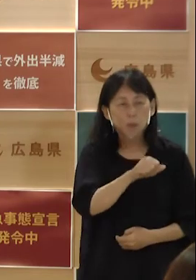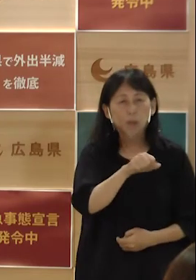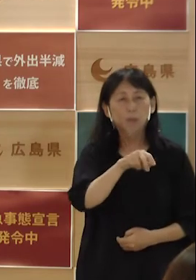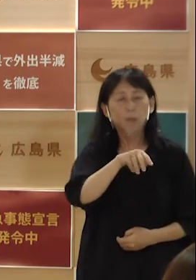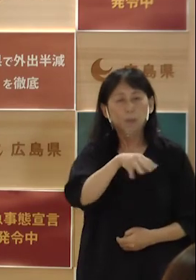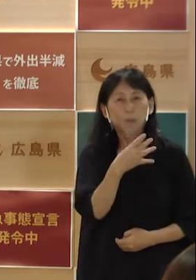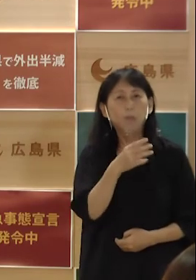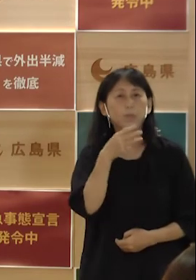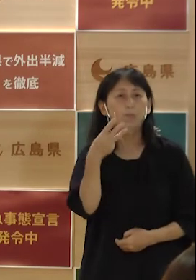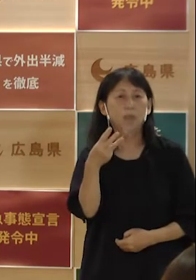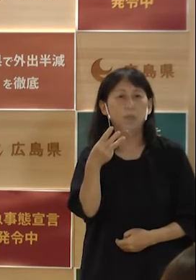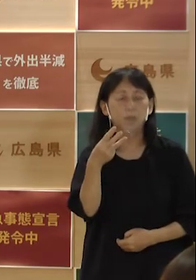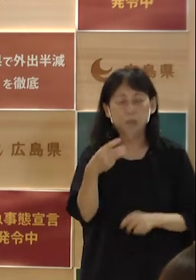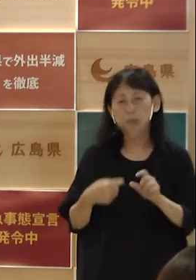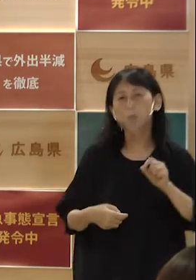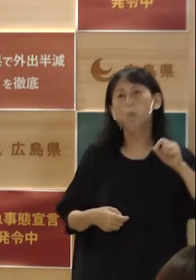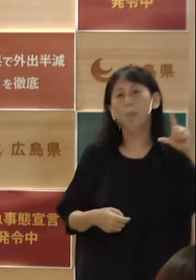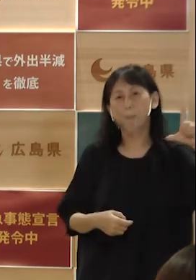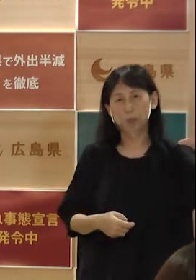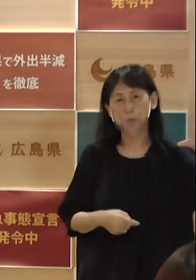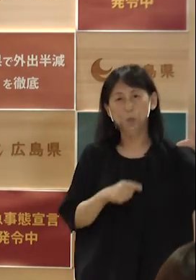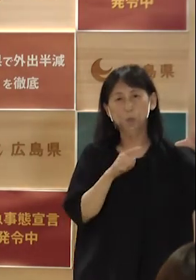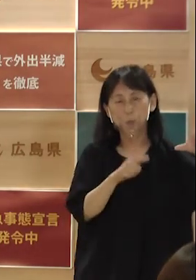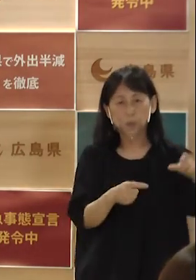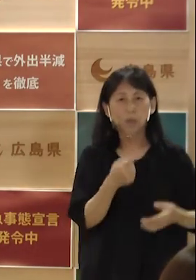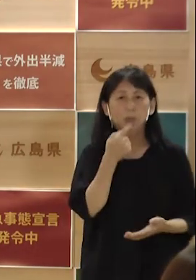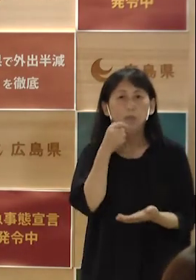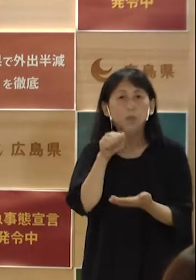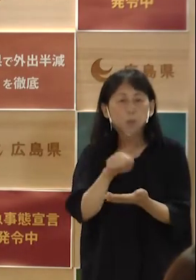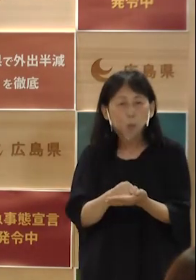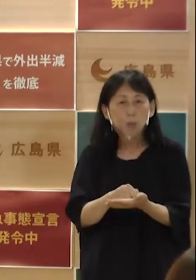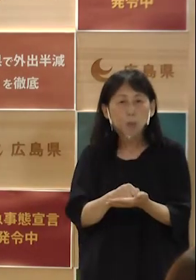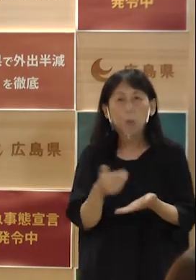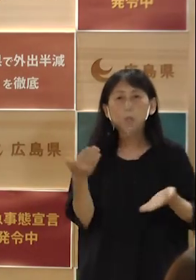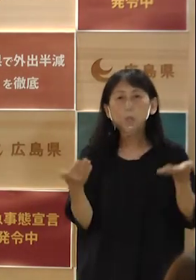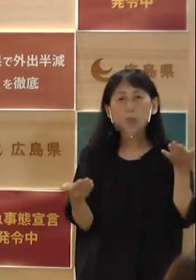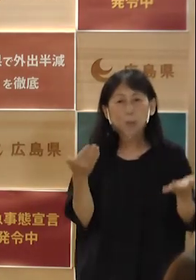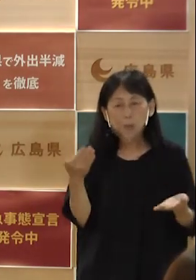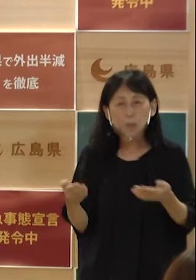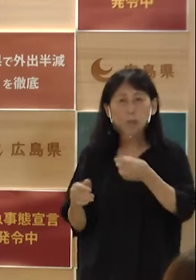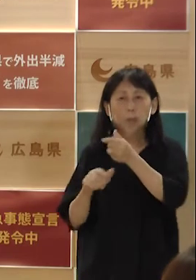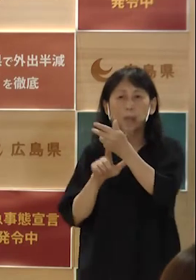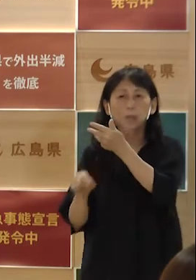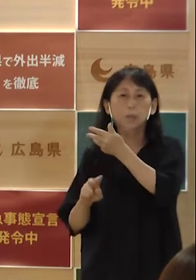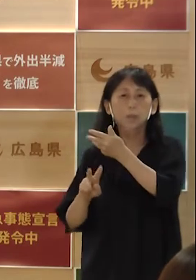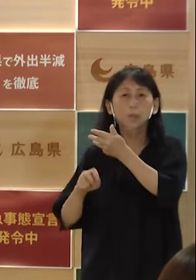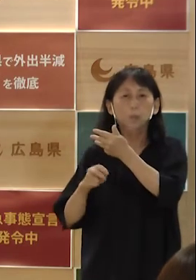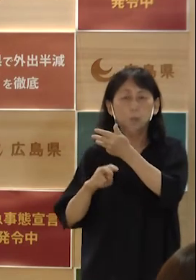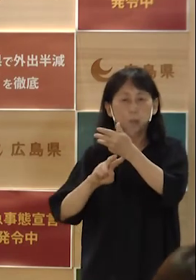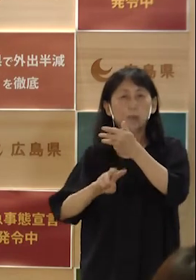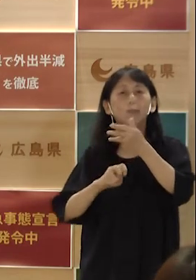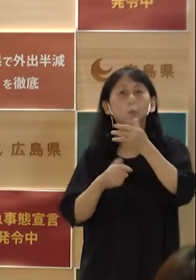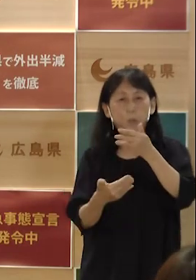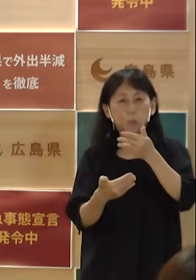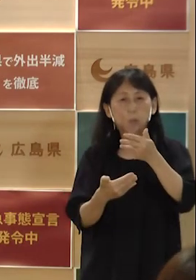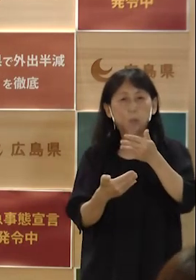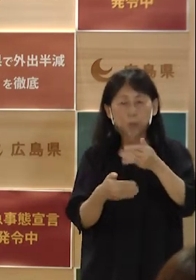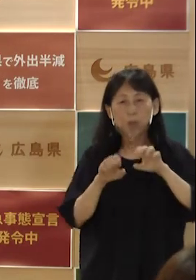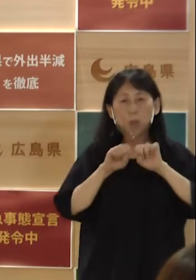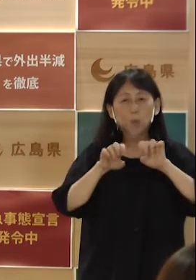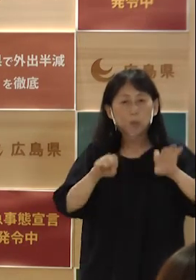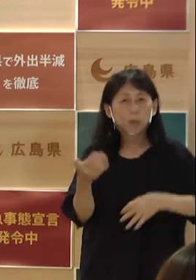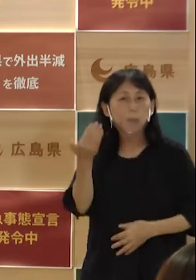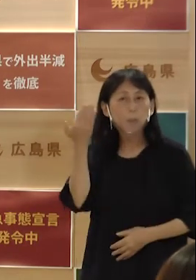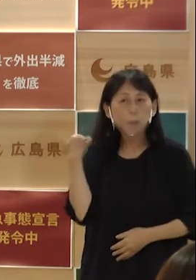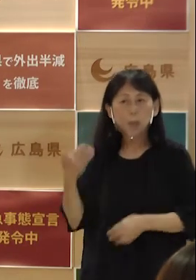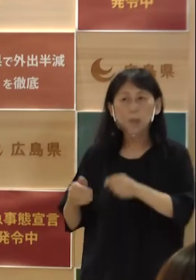していたりですね、これ日曜日で言うと、8月29日最終日ですけども、呼びかけ前の